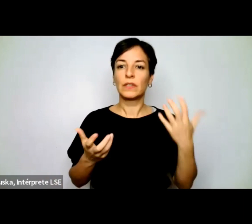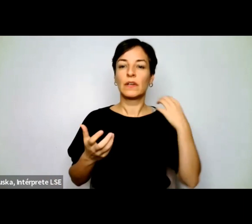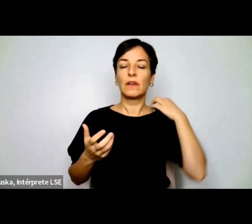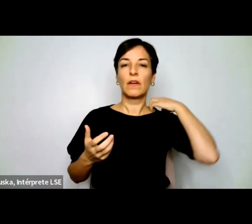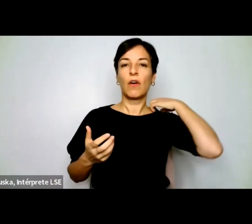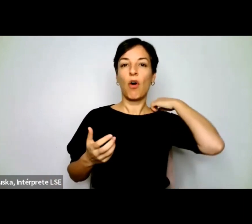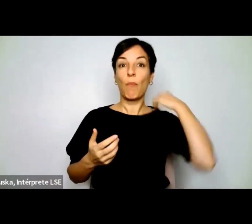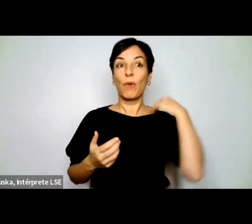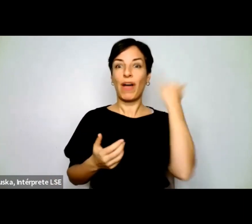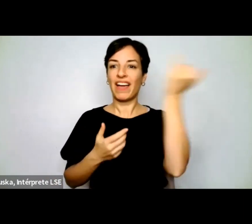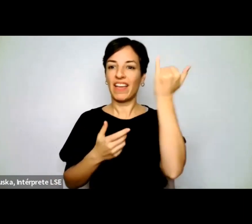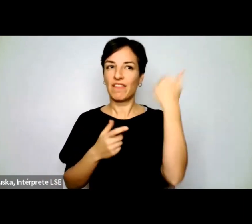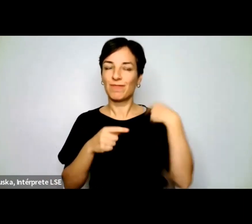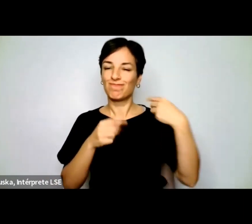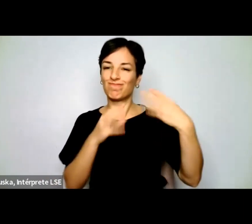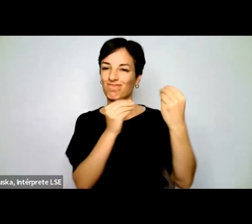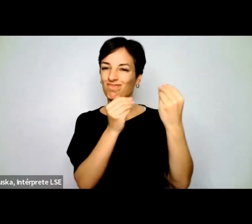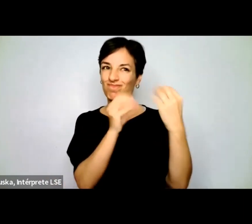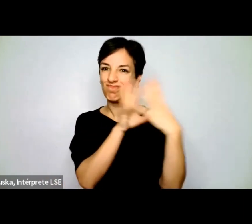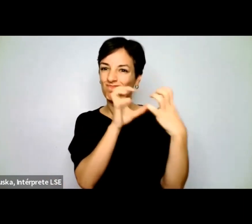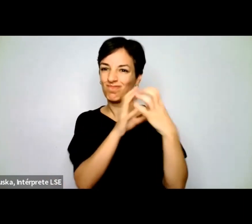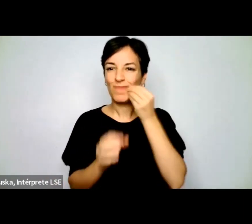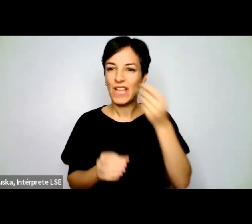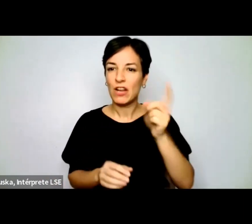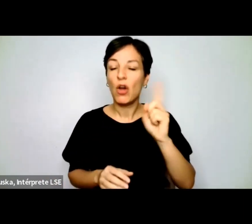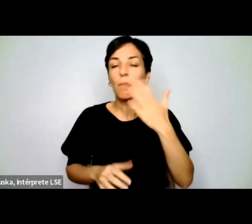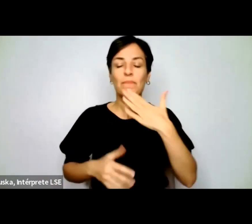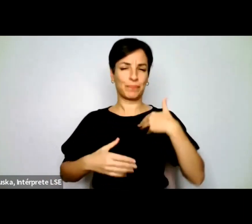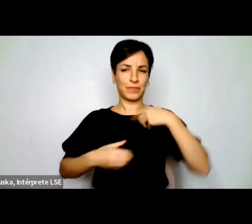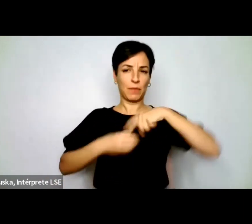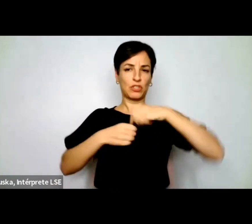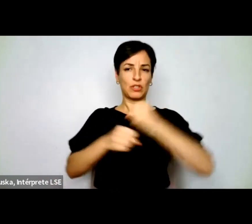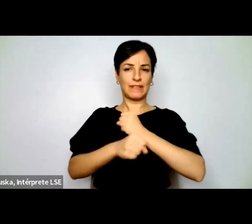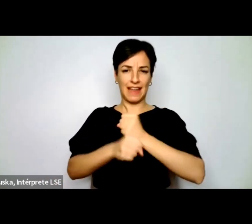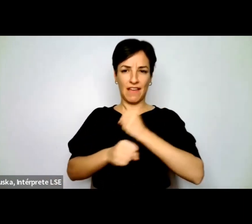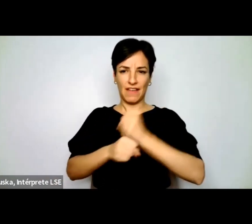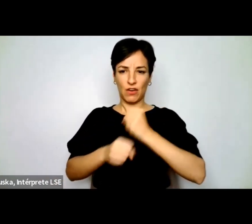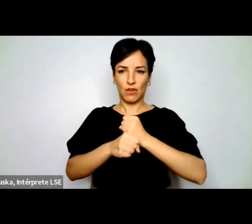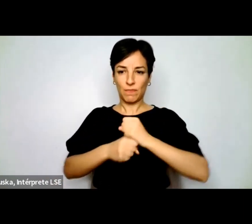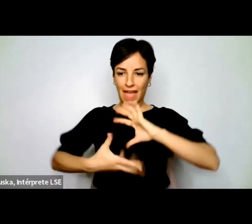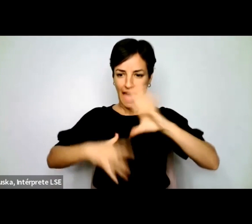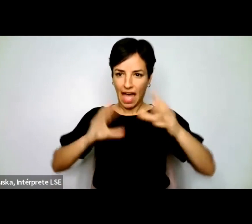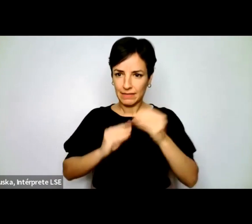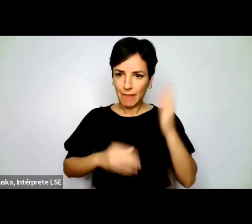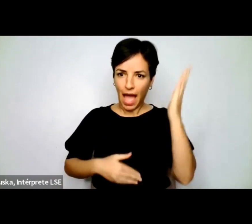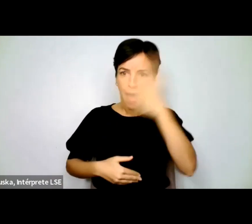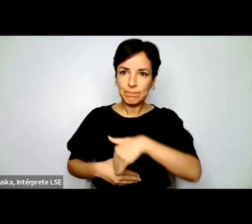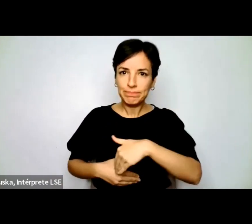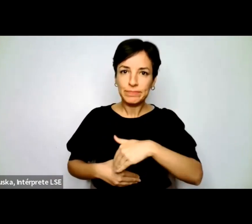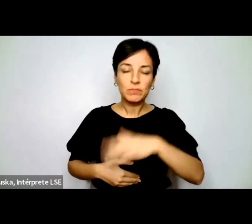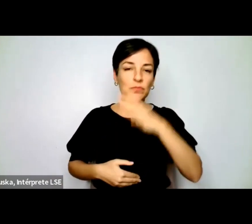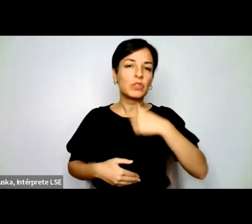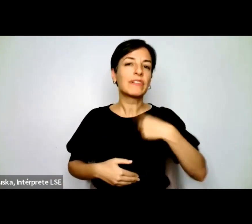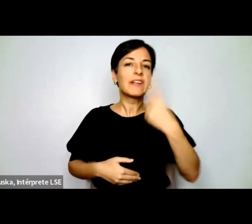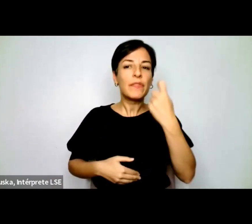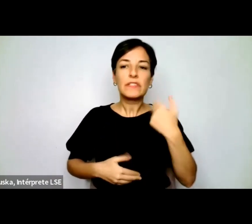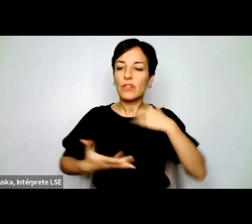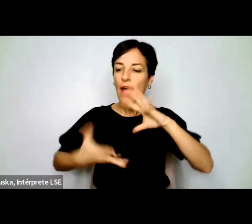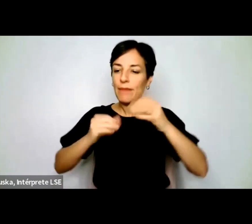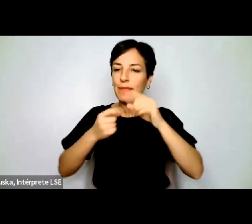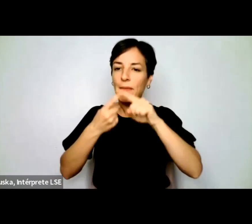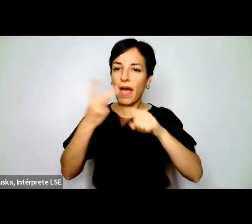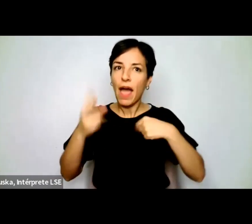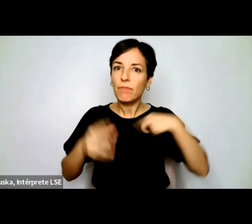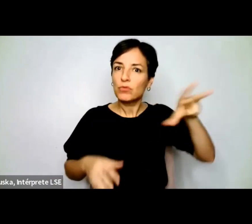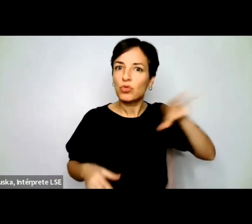con el jefe. No adaptan mi puesto de trabajo a mis circunstancias porque yo necesito una adaptabilidad